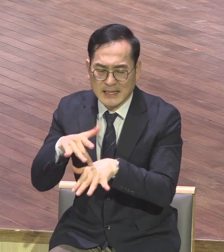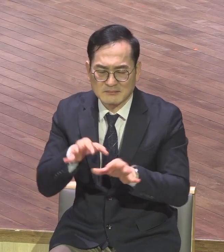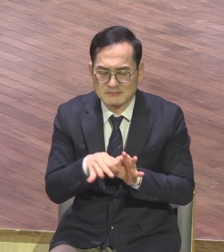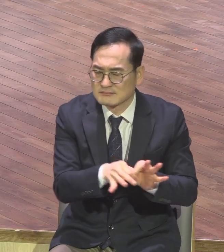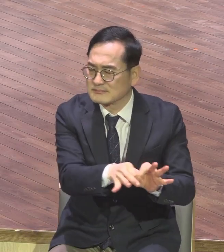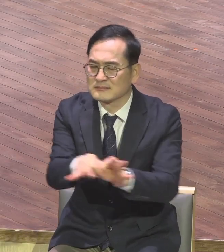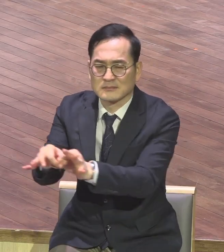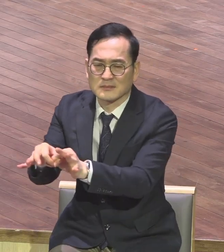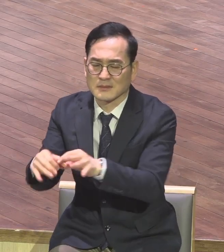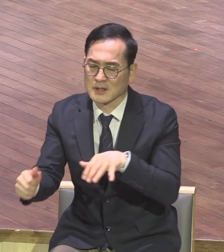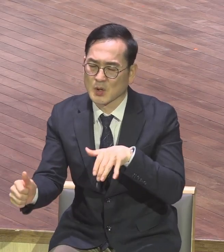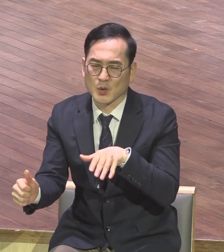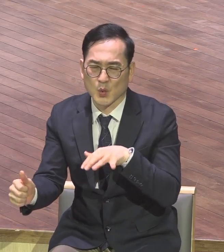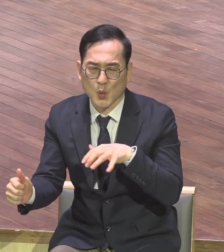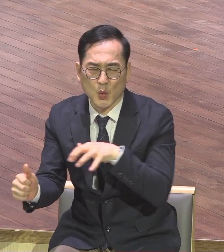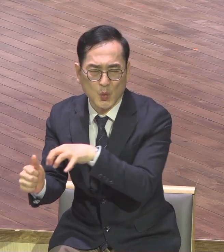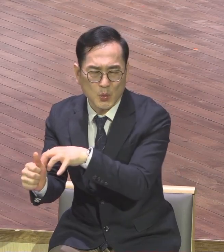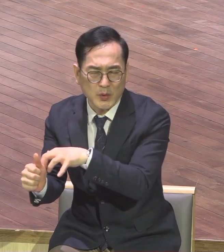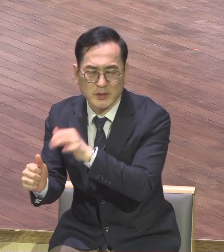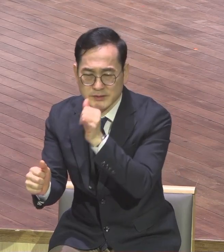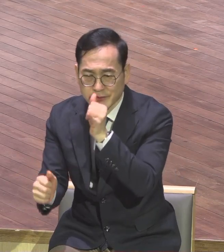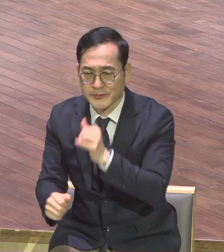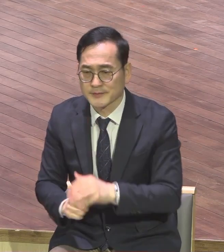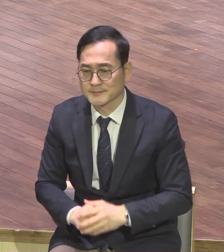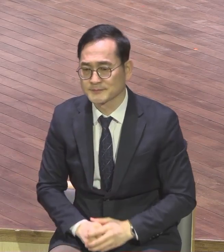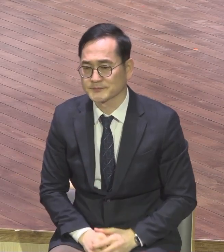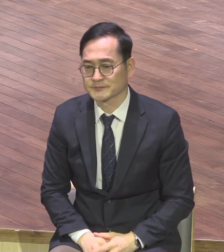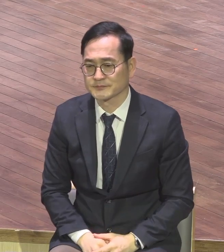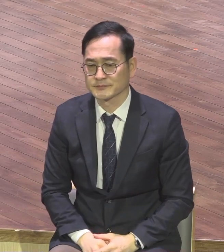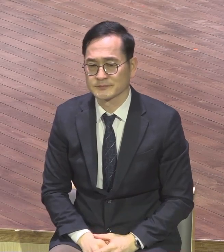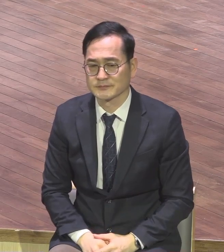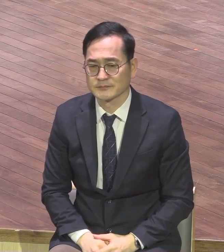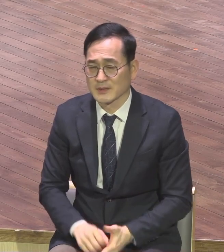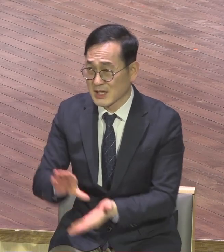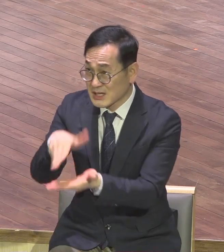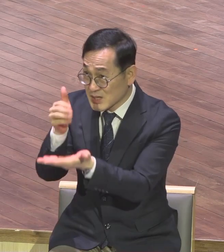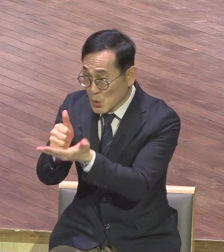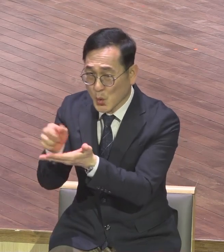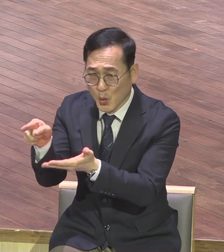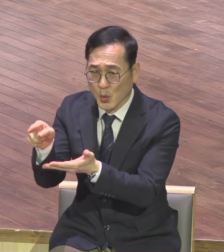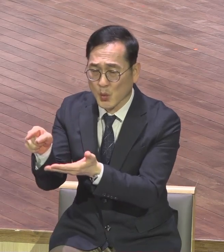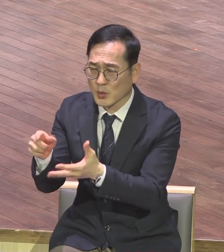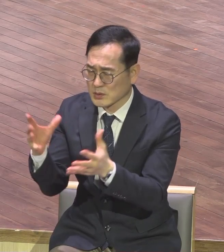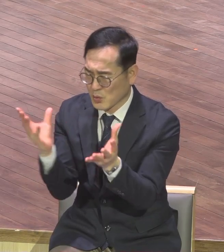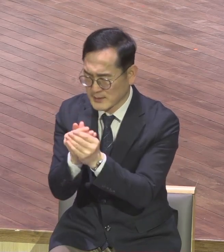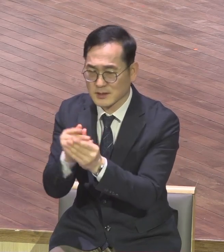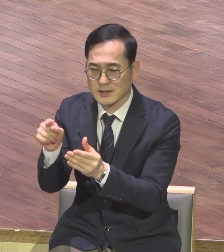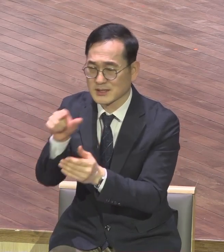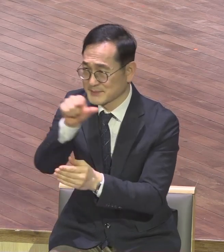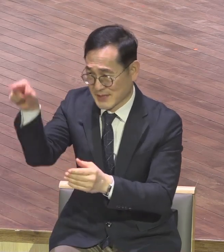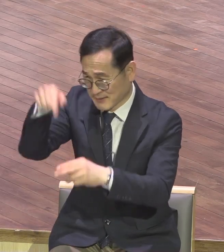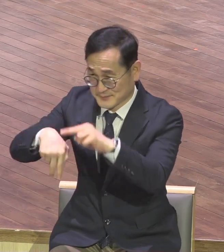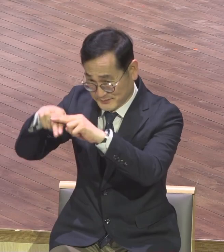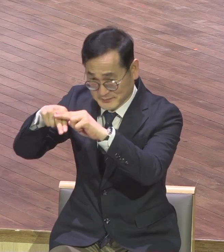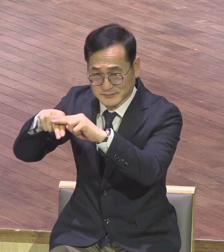다 끝냈다니까요. 갈로 요거는 아니에요. 갈로 시어머니는 절대